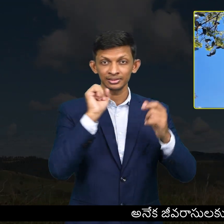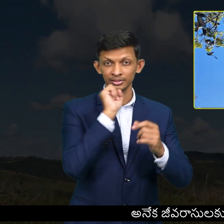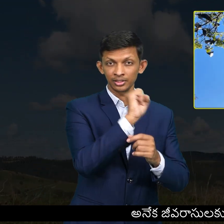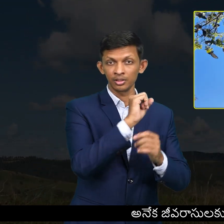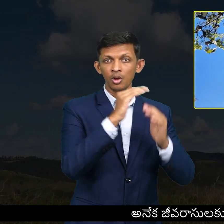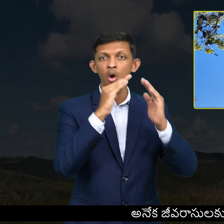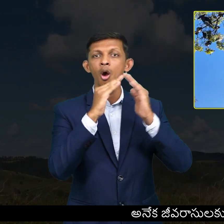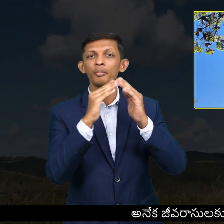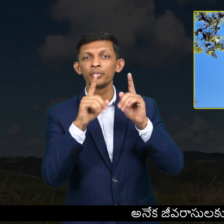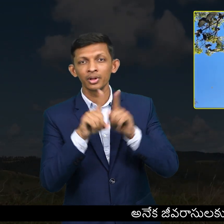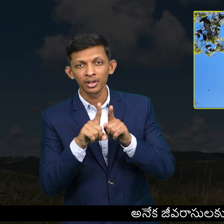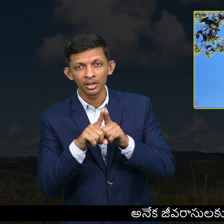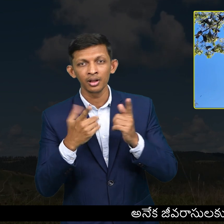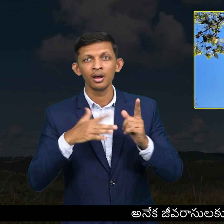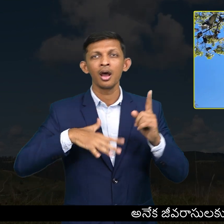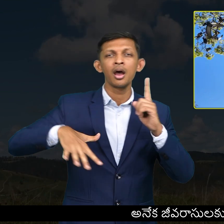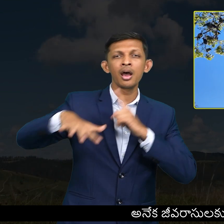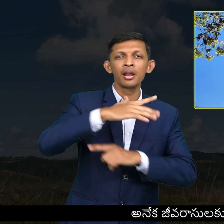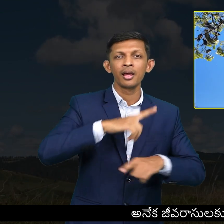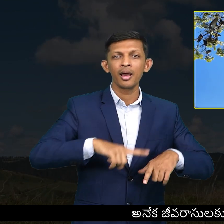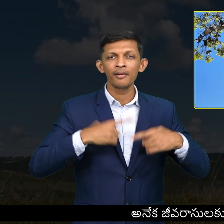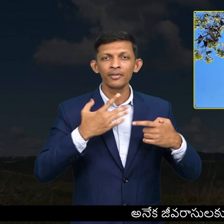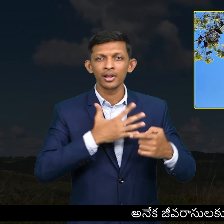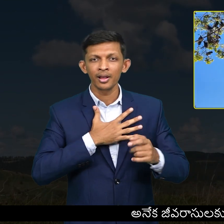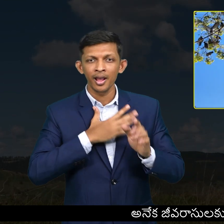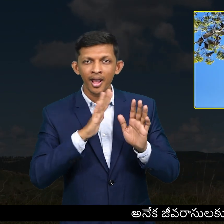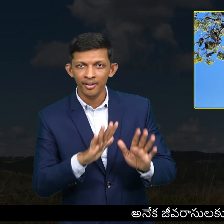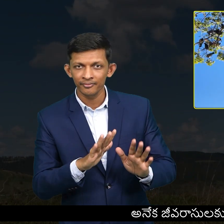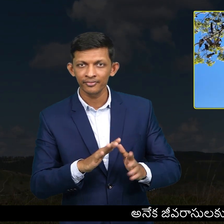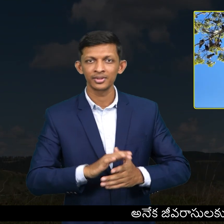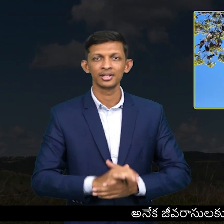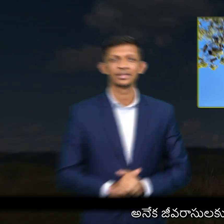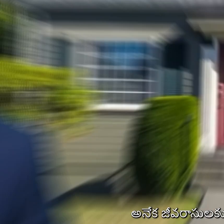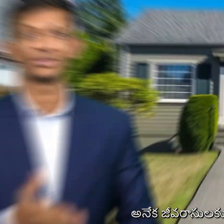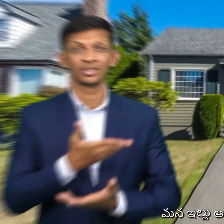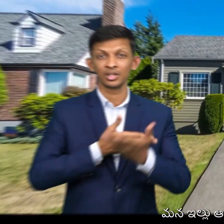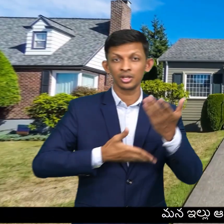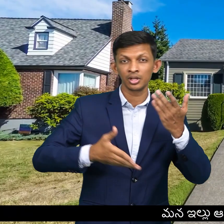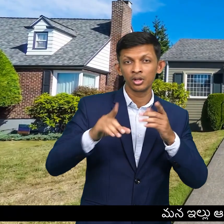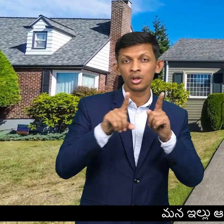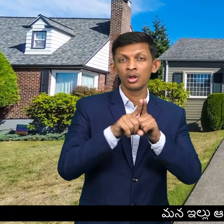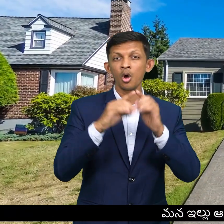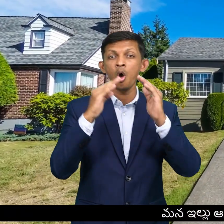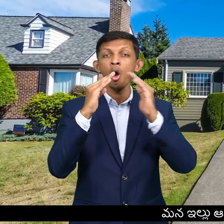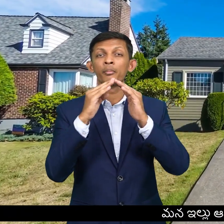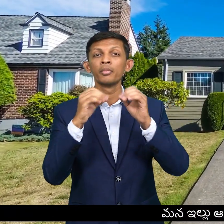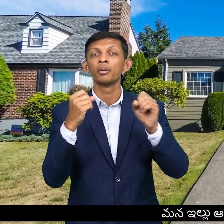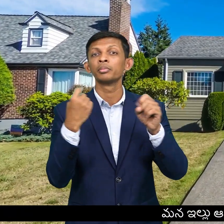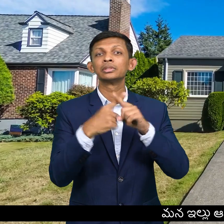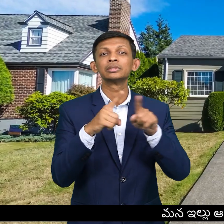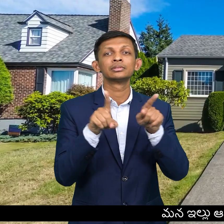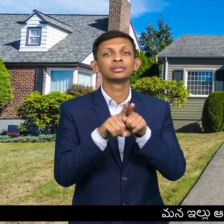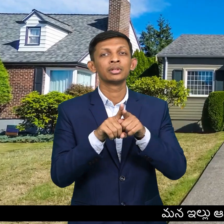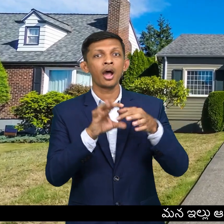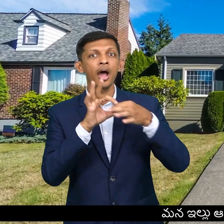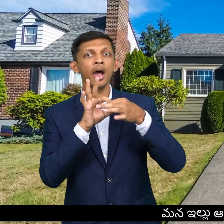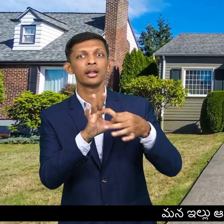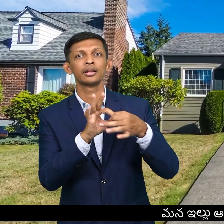అనేక జీవరాశులకు చెట్లు కీలకమైన ఆవాసాలు. మన ఇల్లు ఆవాసంగా